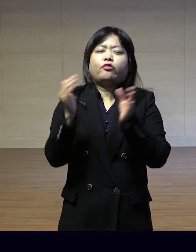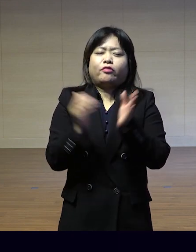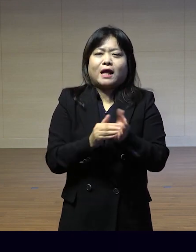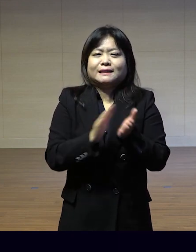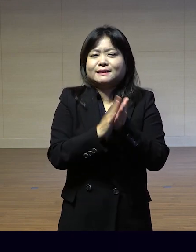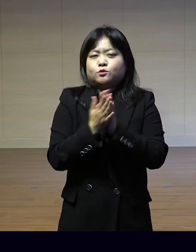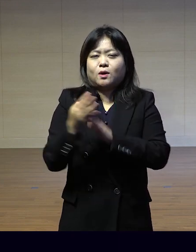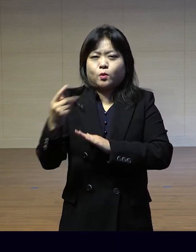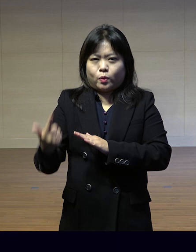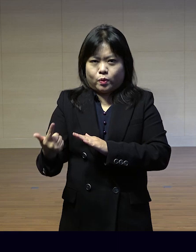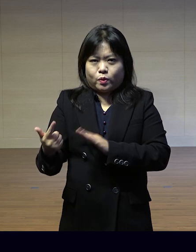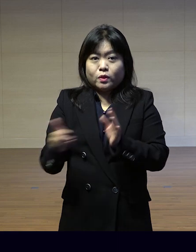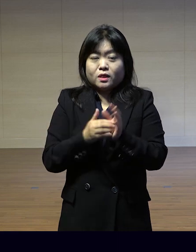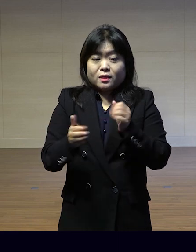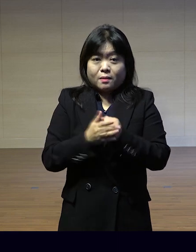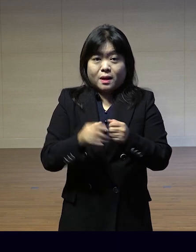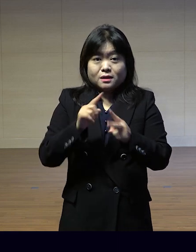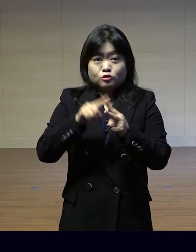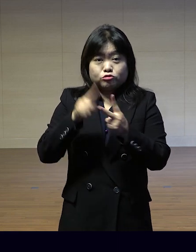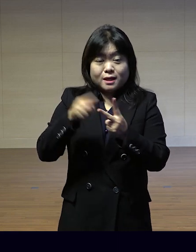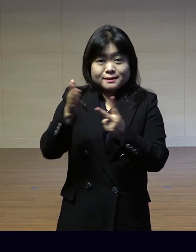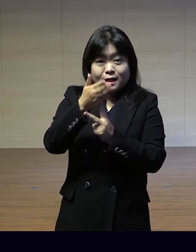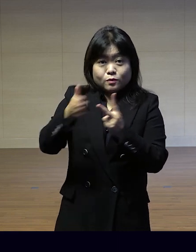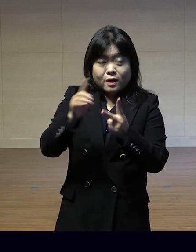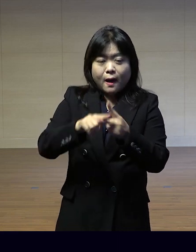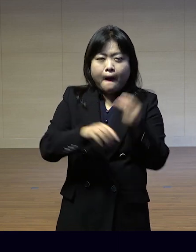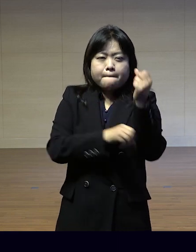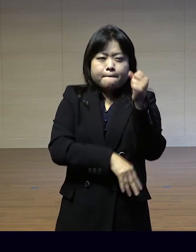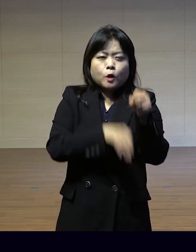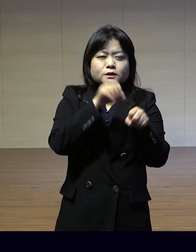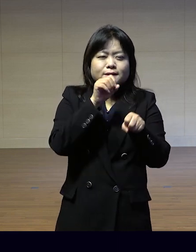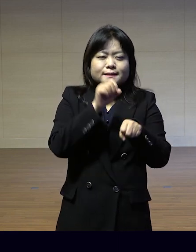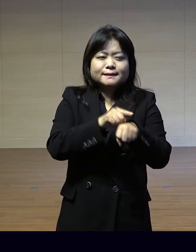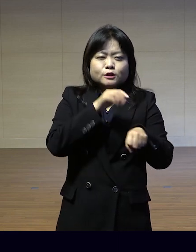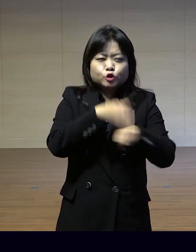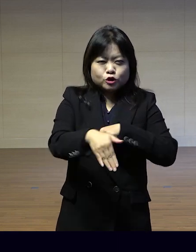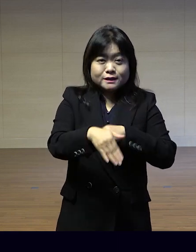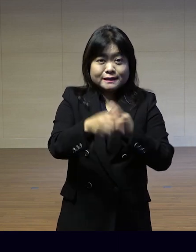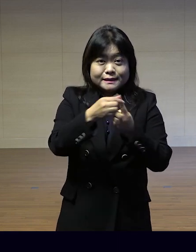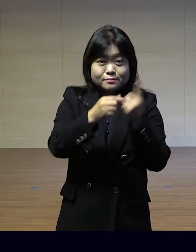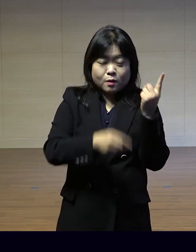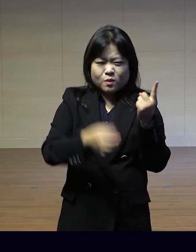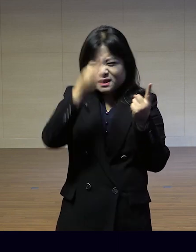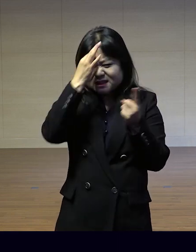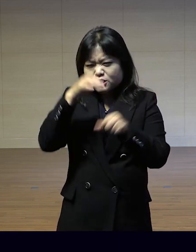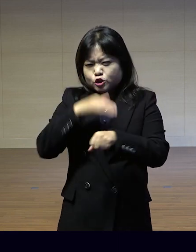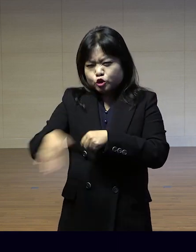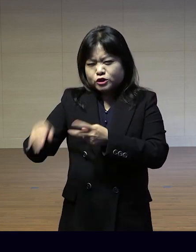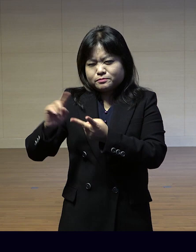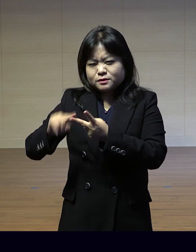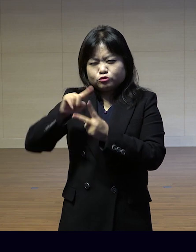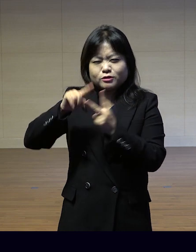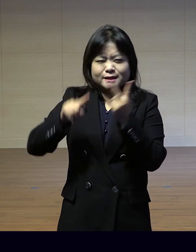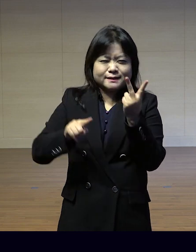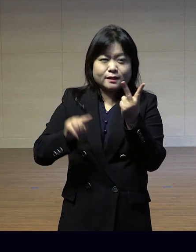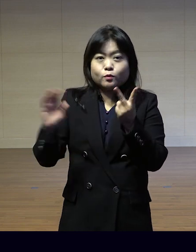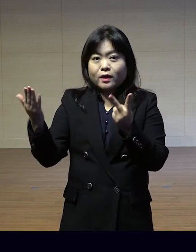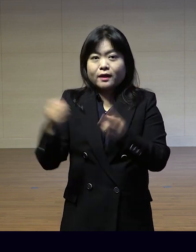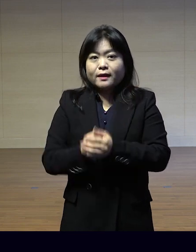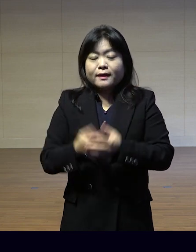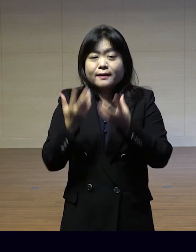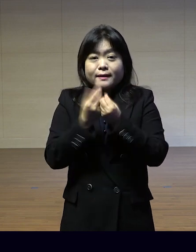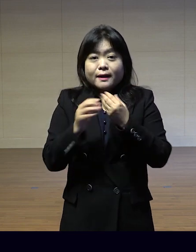그래서 거기서 나눠지는 입장이 본질주의 이센셜리즘하고 기능주의, 펑셔널리즘이죠. 예를